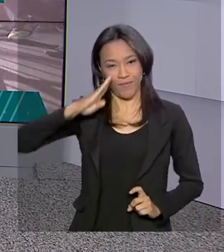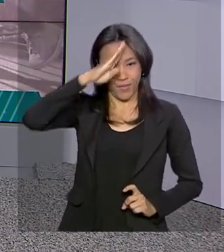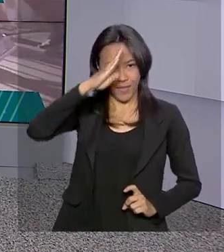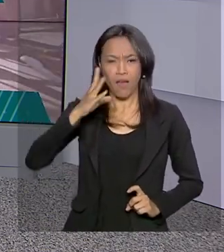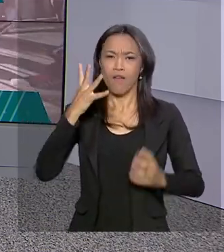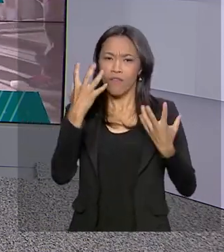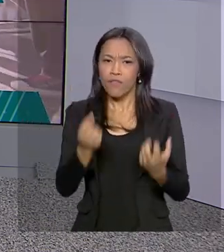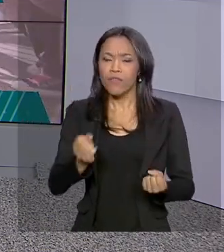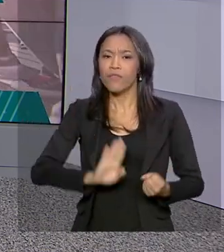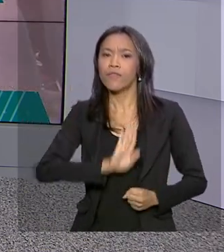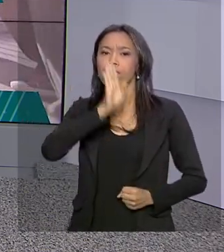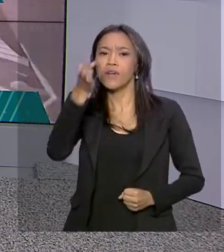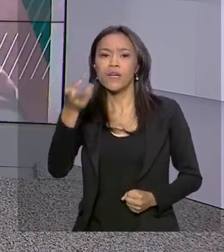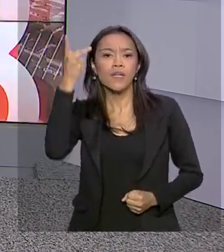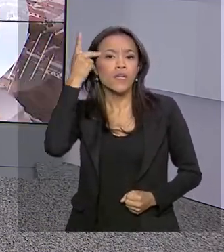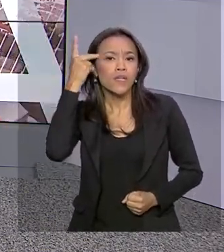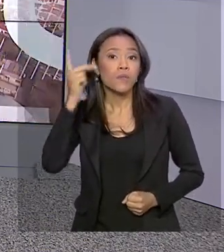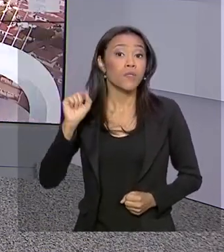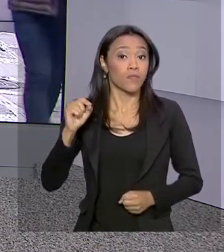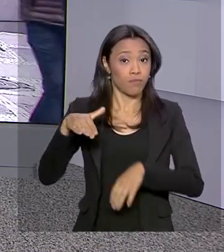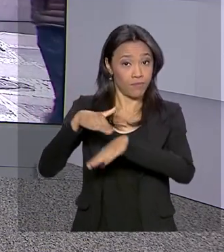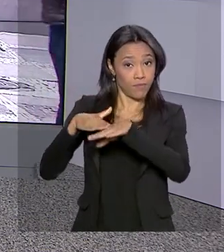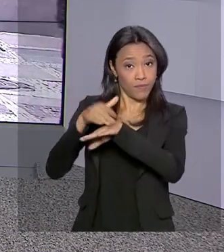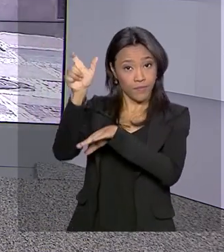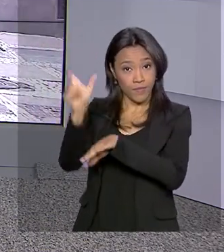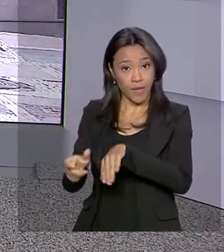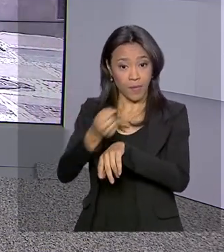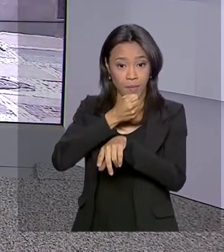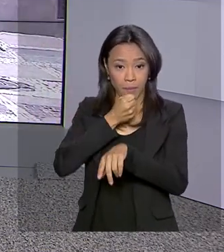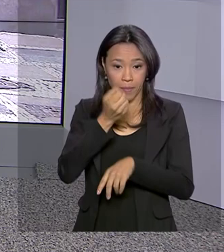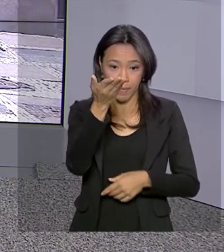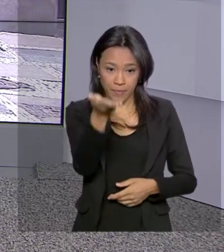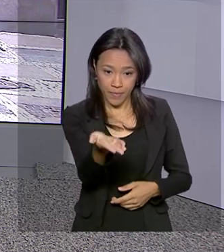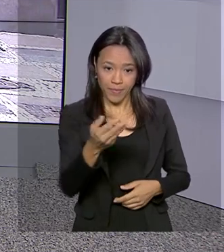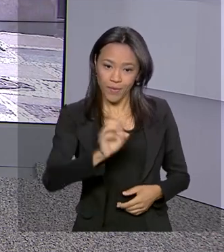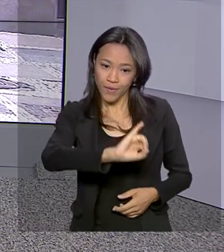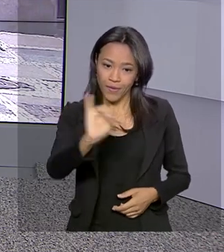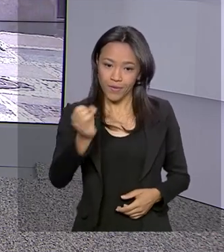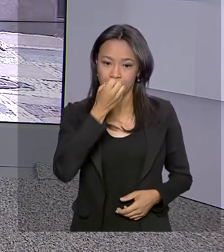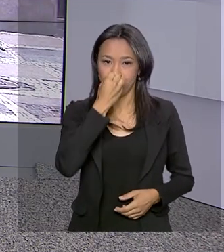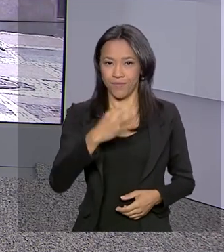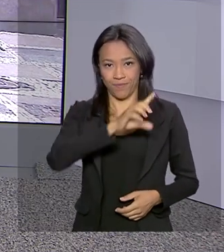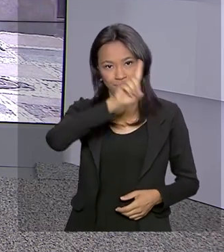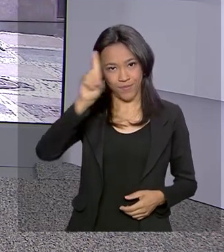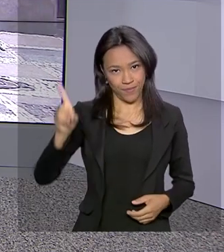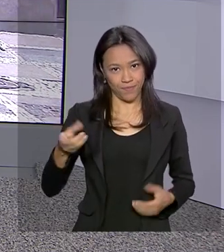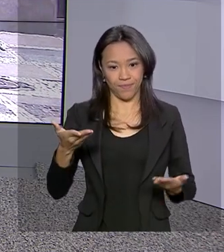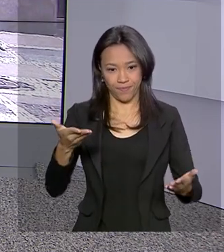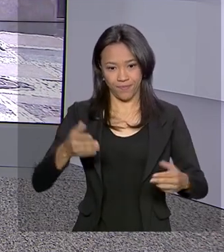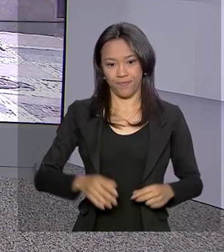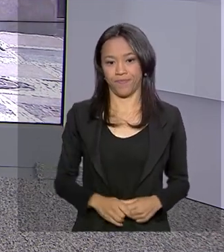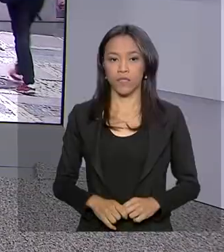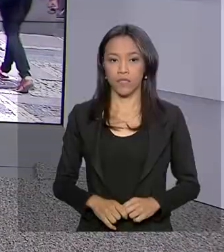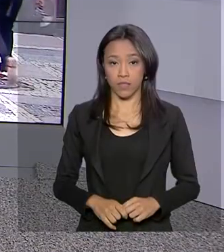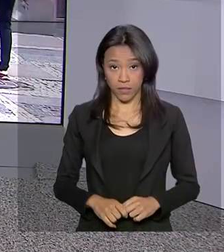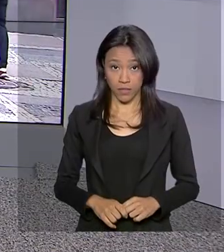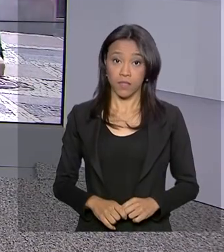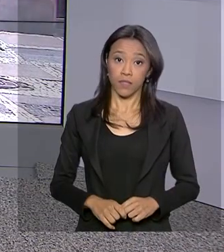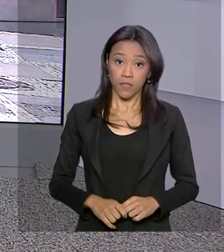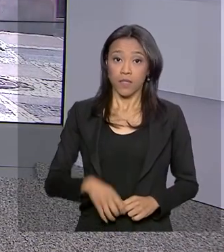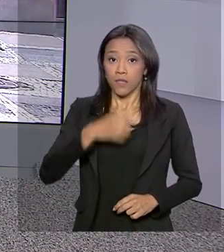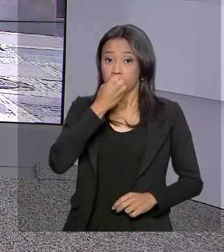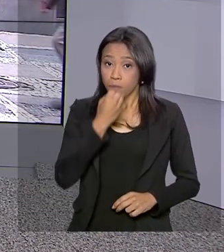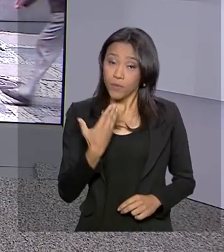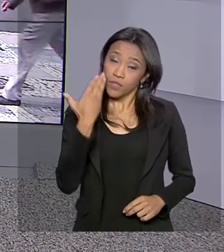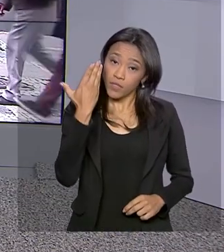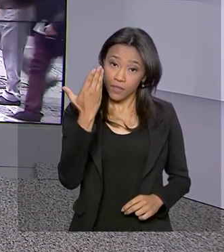valores de são paulo abih 3 falar com o repórter ricardo ferraz olá ricardo bom dia bom dia mundo bom